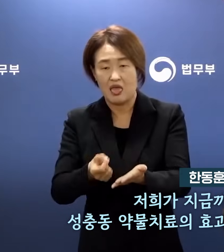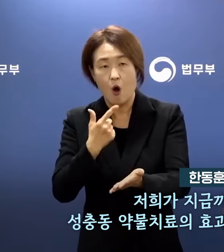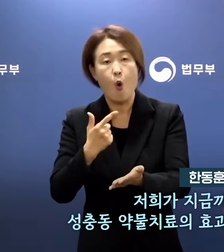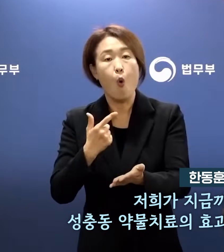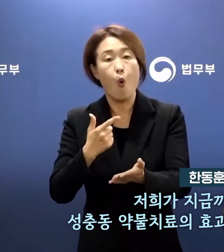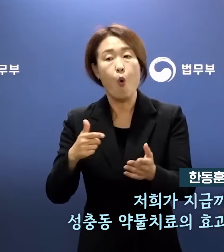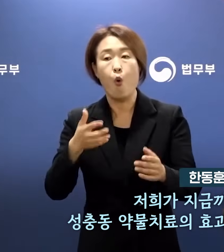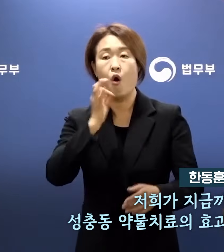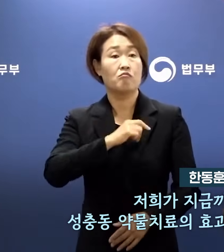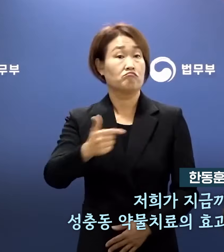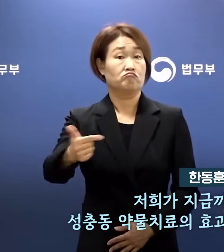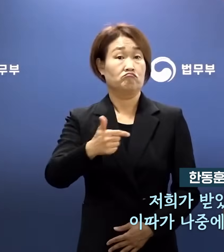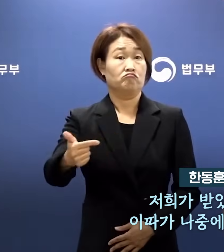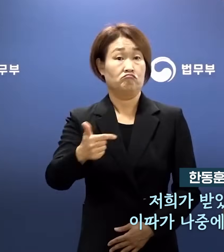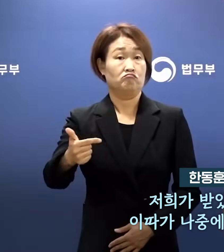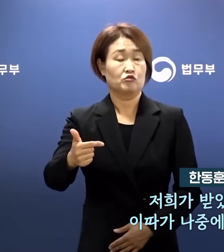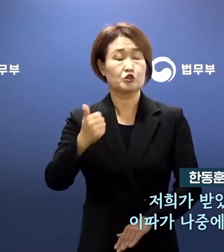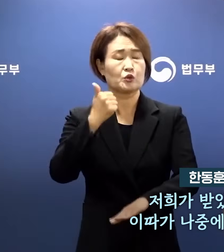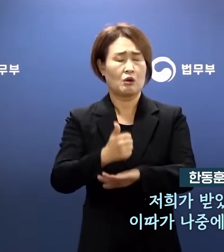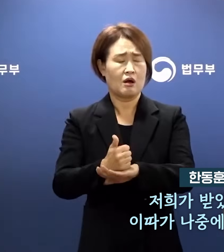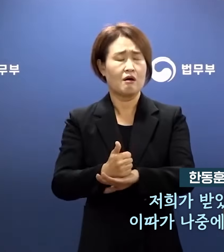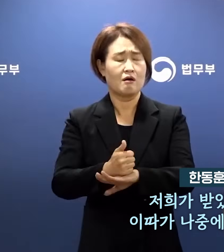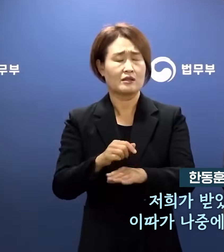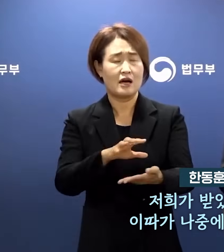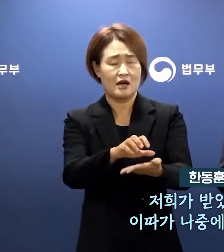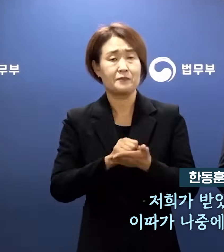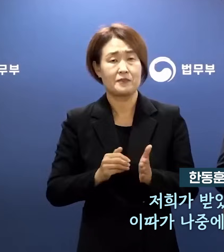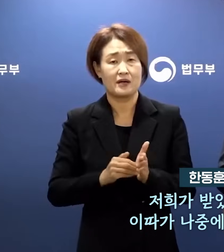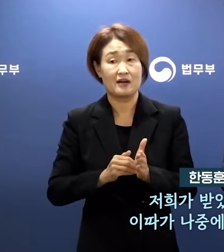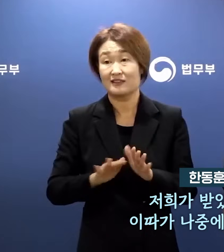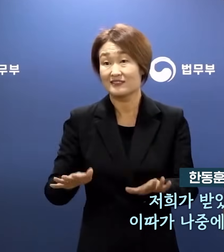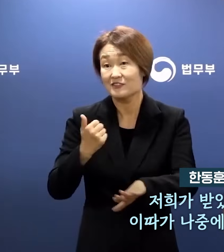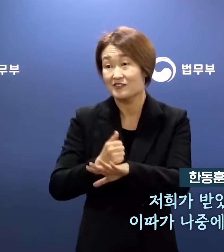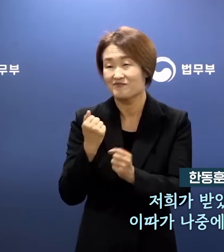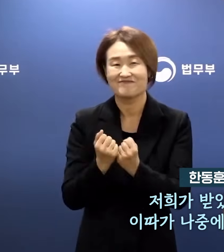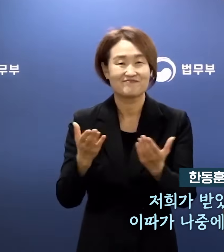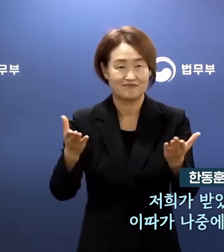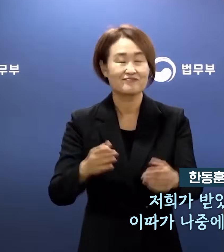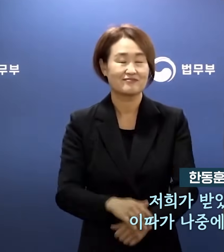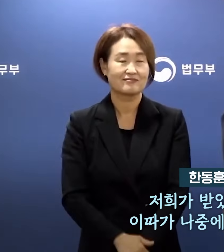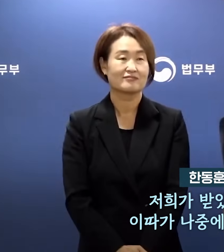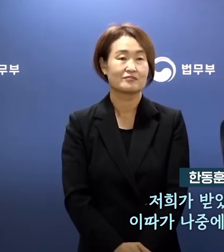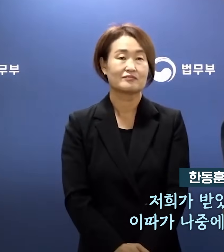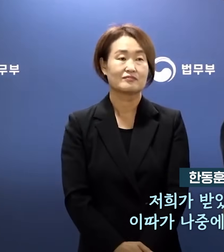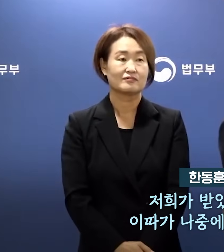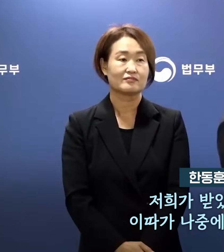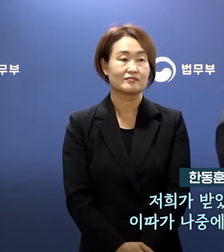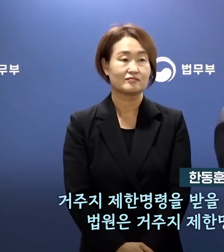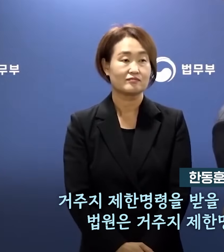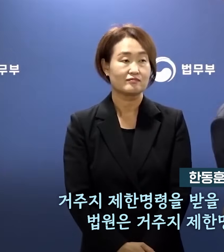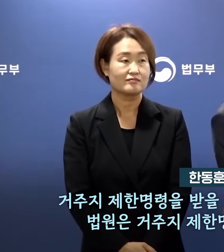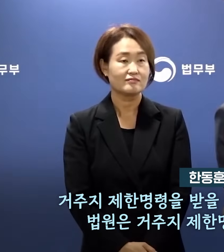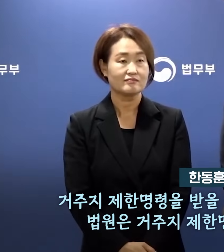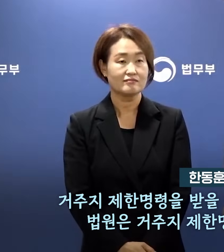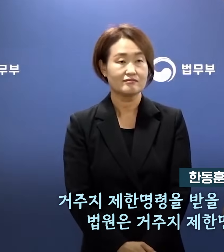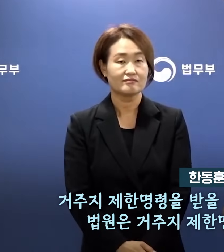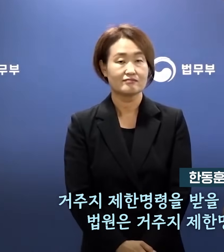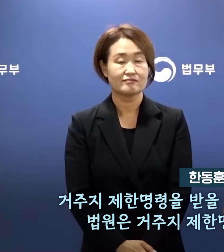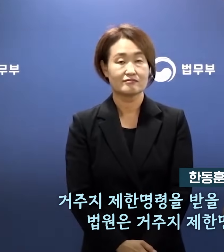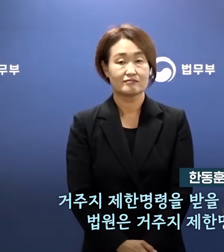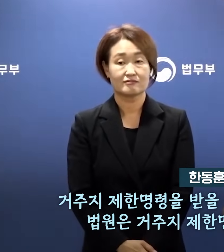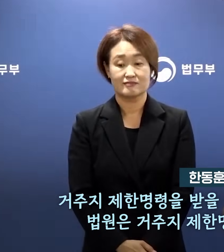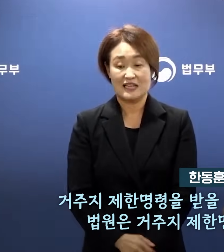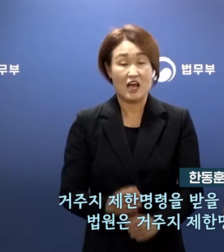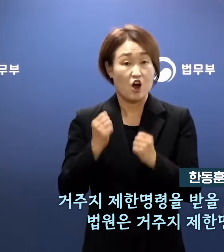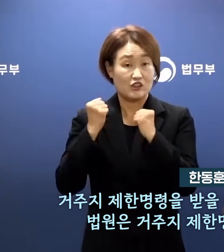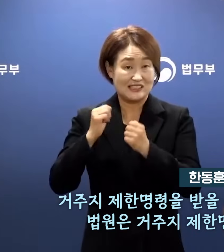대단히 크다라는 결론을 저희가 받았기 때문입니다. 이따가 그럼 나중에 설명드리겠습니다. 13번으로 갈까요?